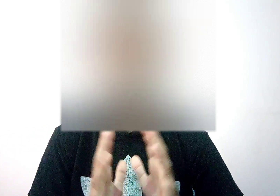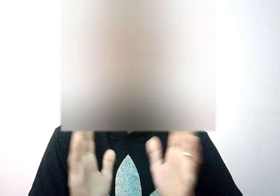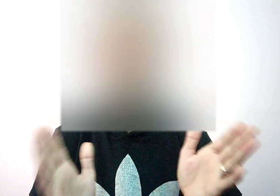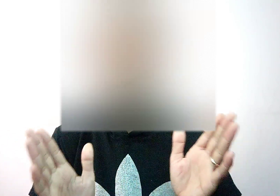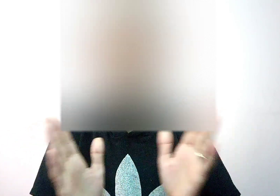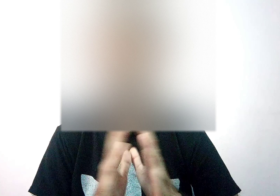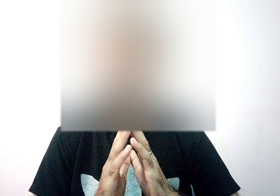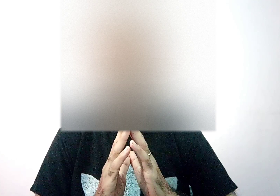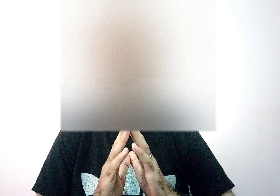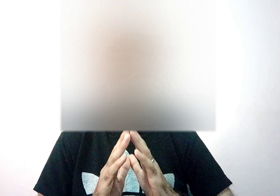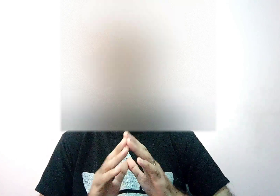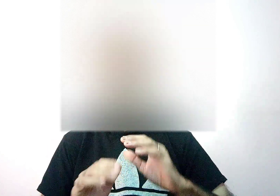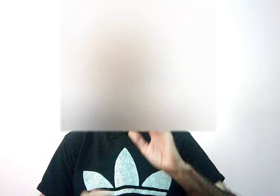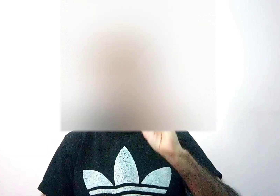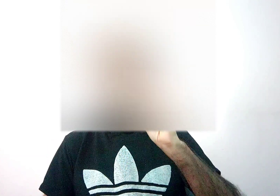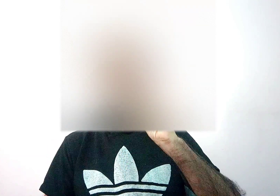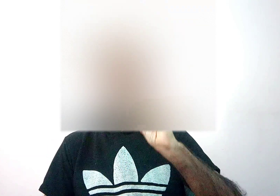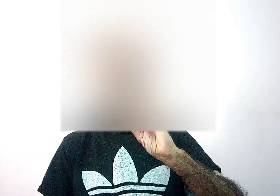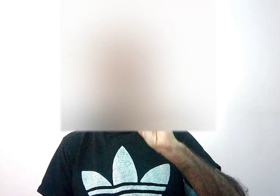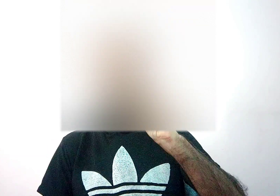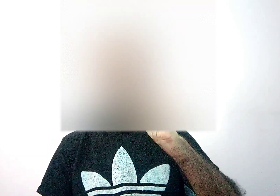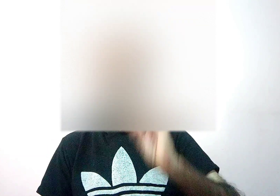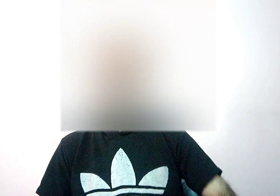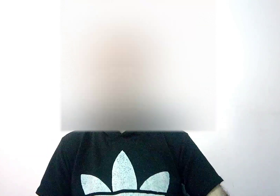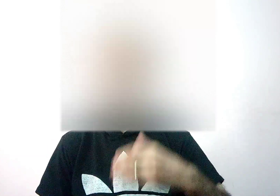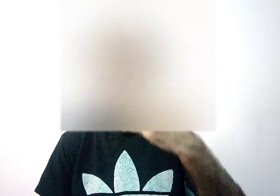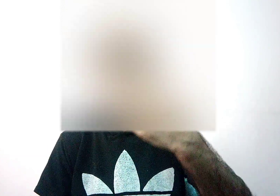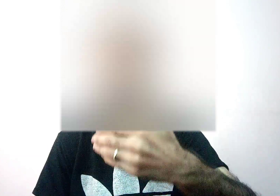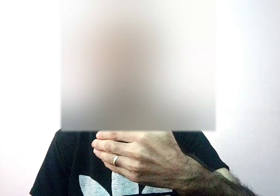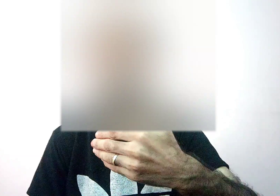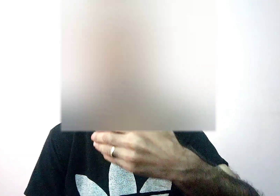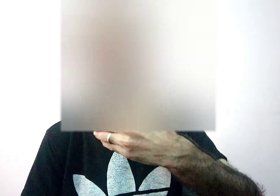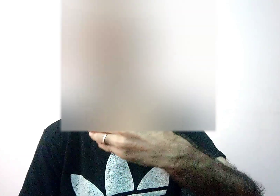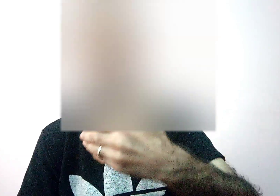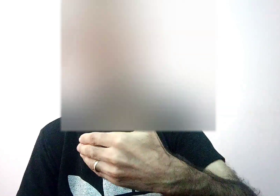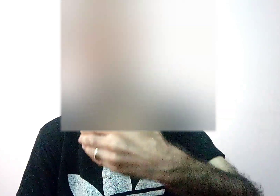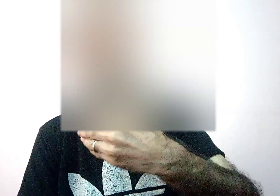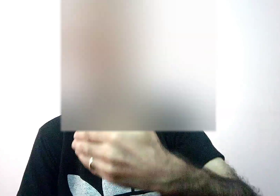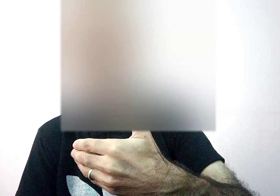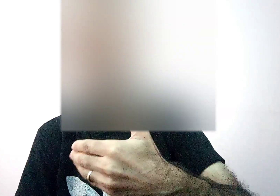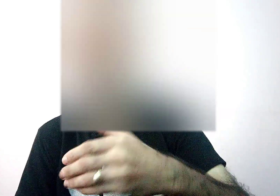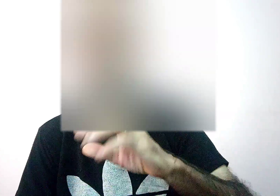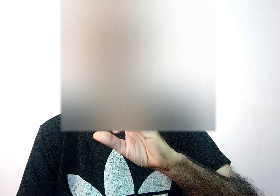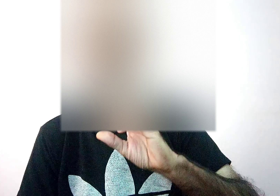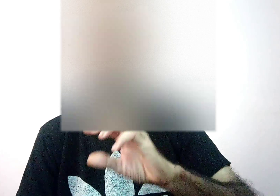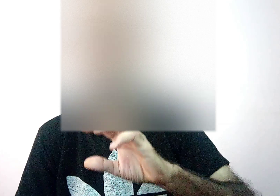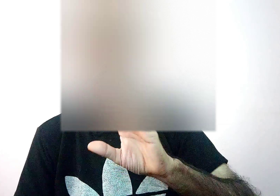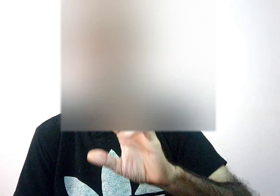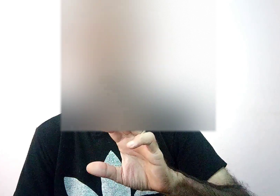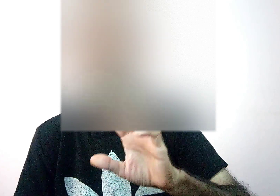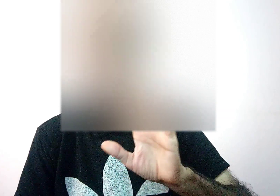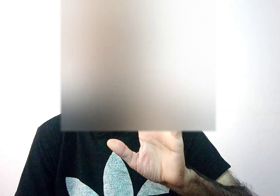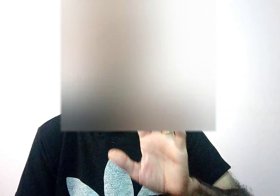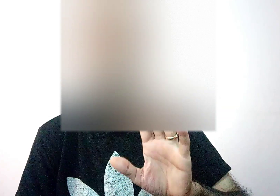انا اسف اللي طال عليكم، ولكن دي يمكن نقطه الفيديو اللي كنت بتكلم الاساسيه عليها، هي مصير ابي